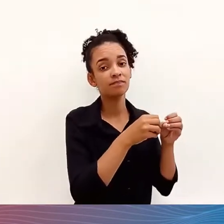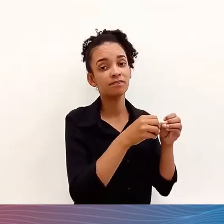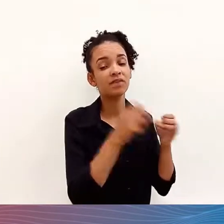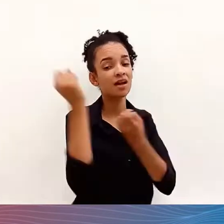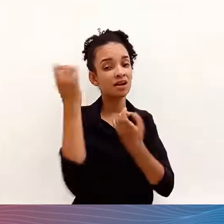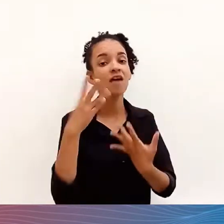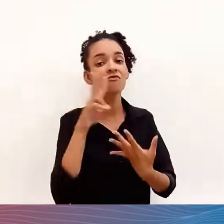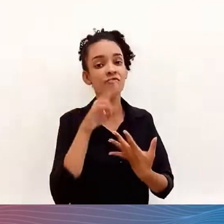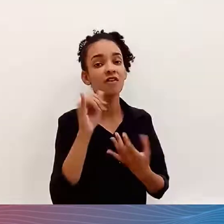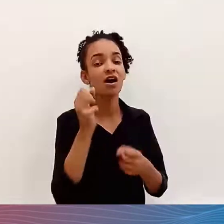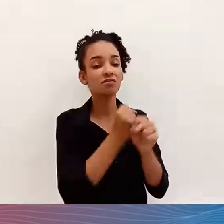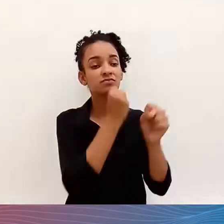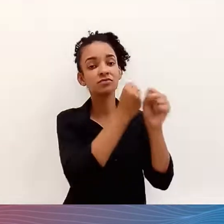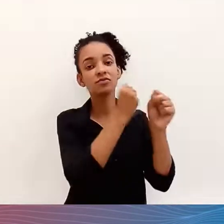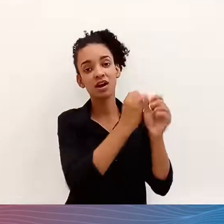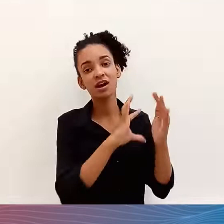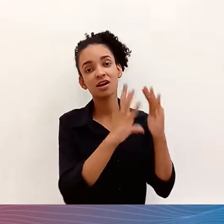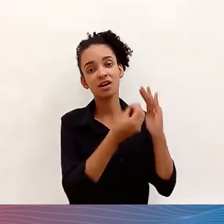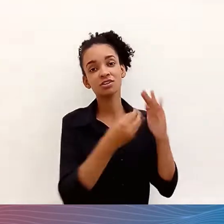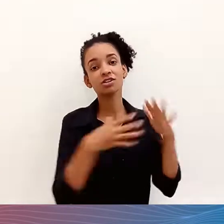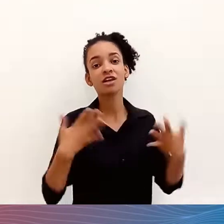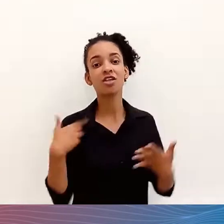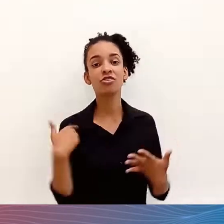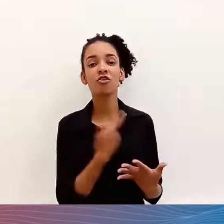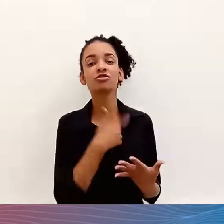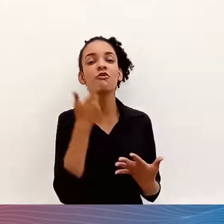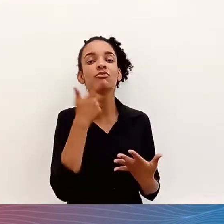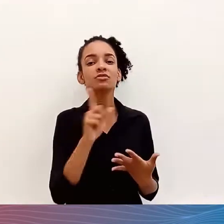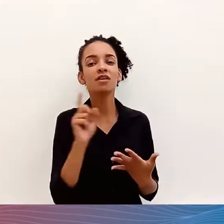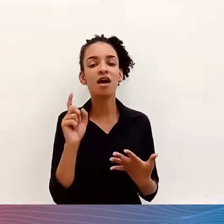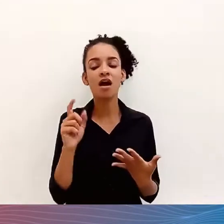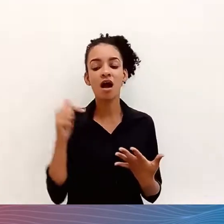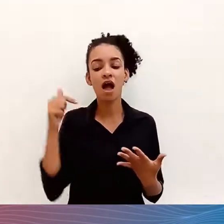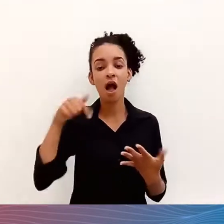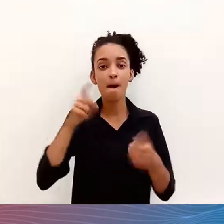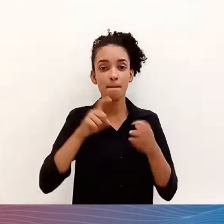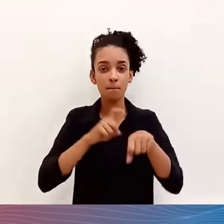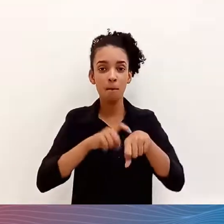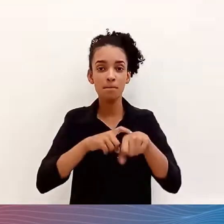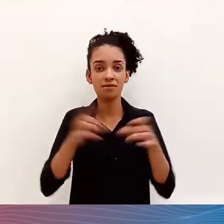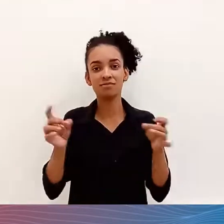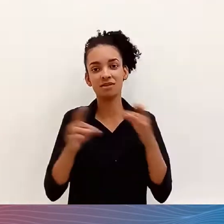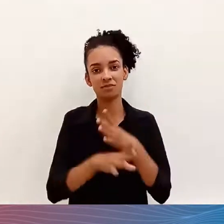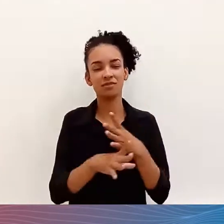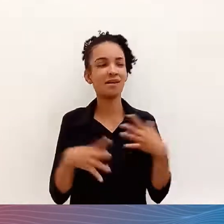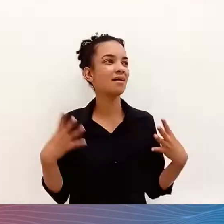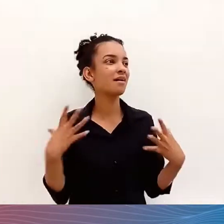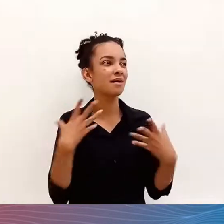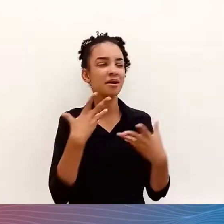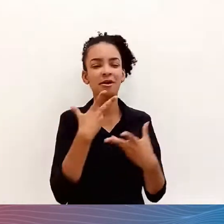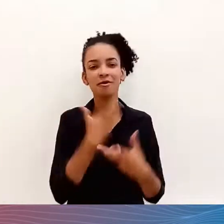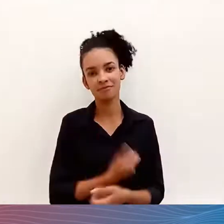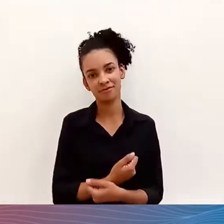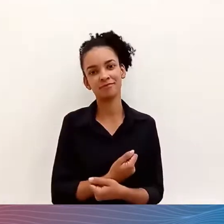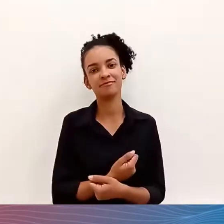essa era. Oh, maravilha, amém. Aí nós podemos entrar no versículo